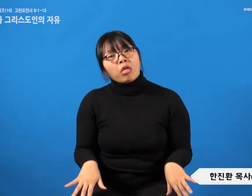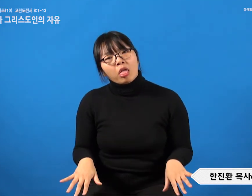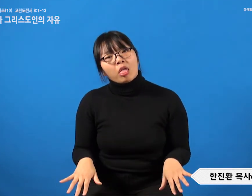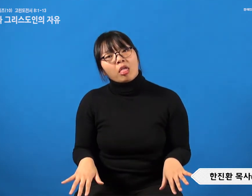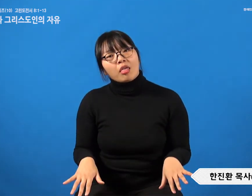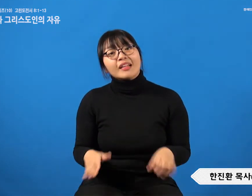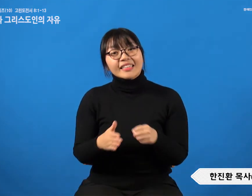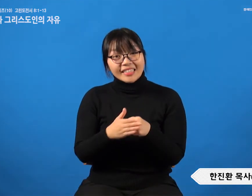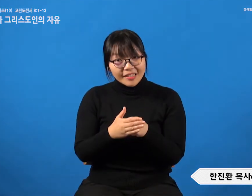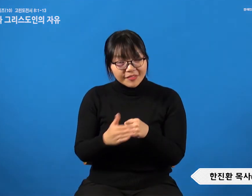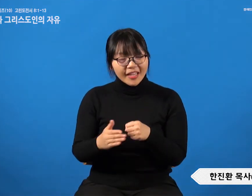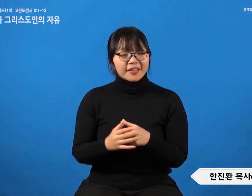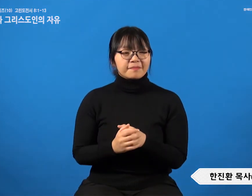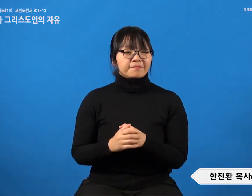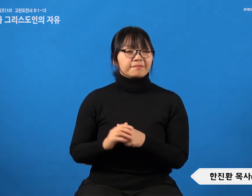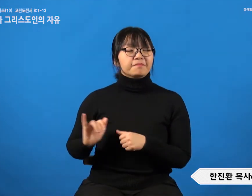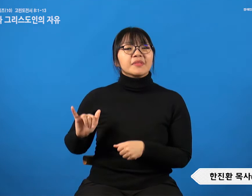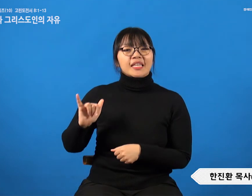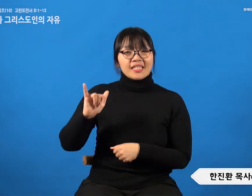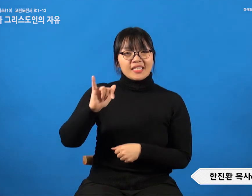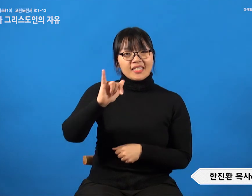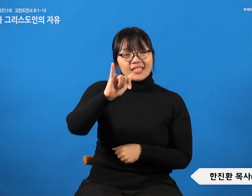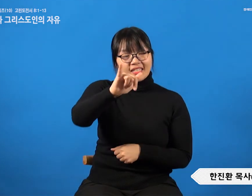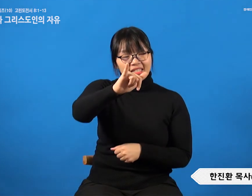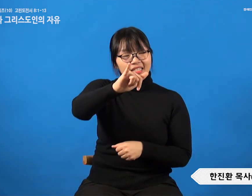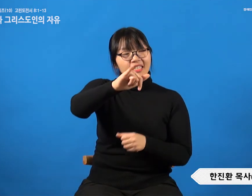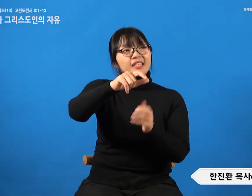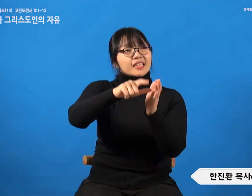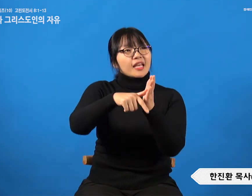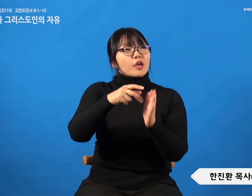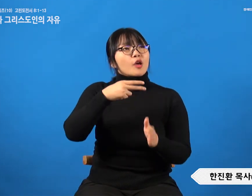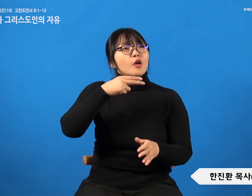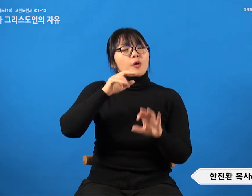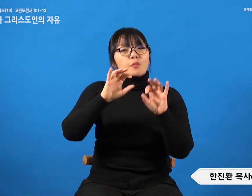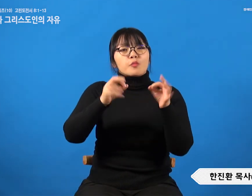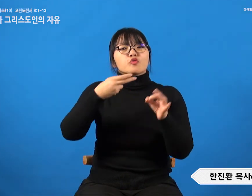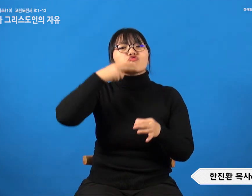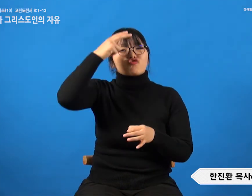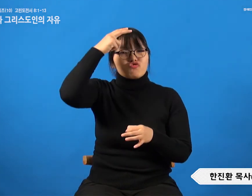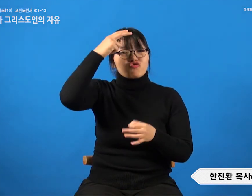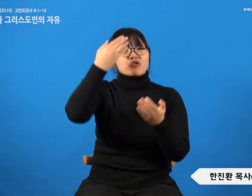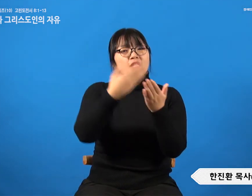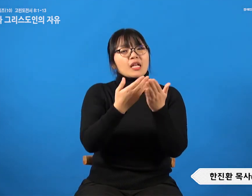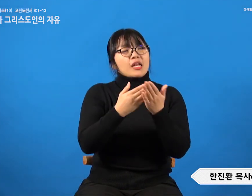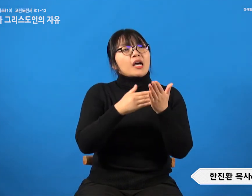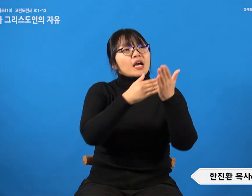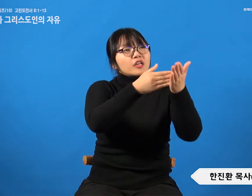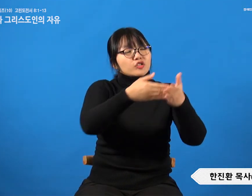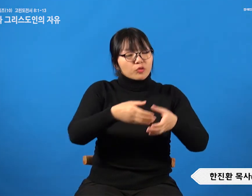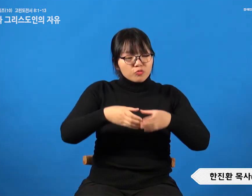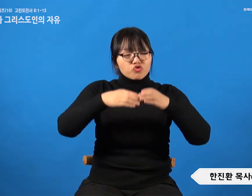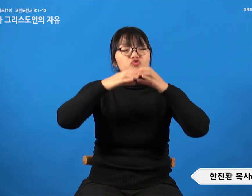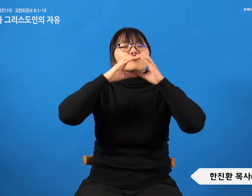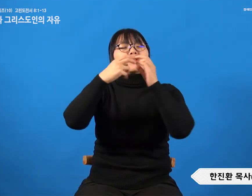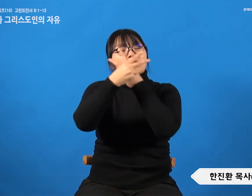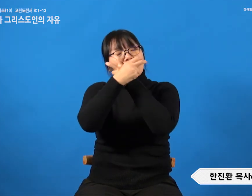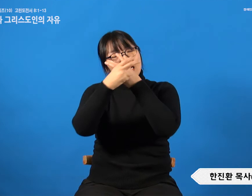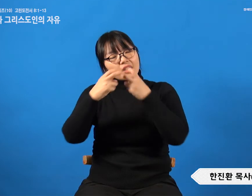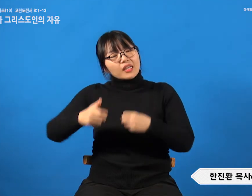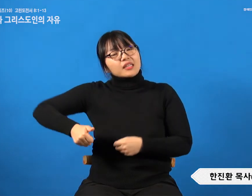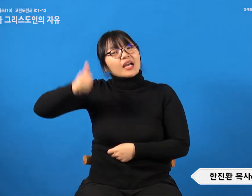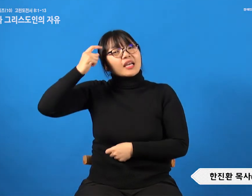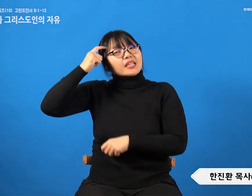그래서 기내식 들어올 때에 와인 한 잔 청해서 마셔야 되겠다, 좀 잠을 좀 자야 되겠다, 생각을